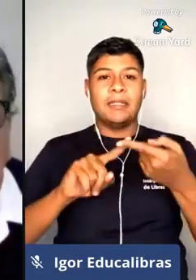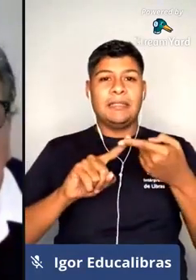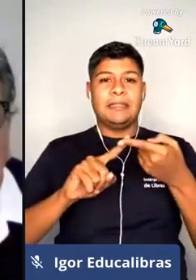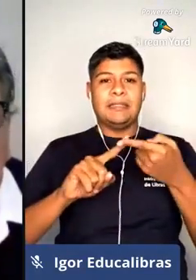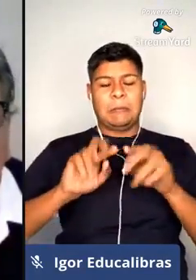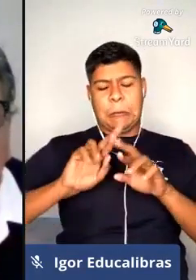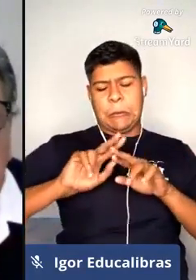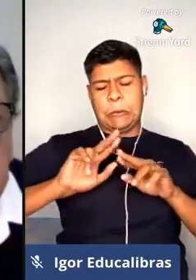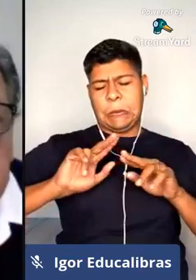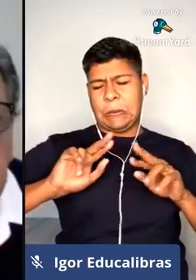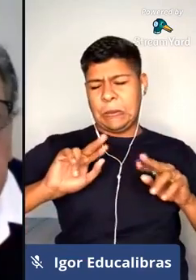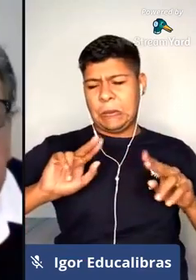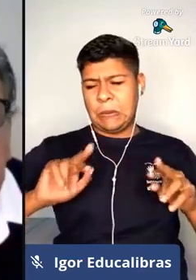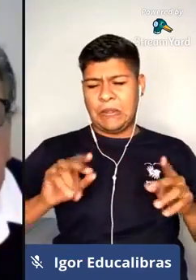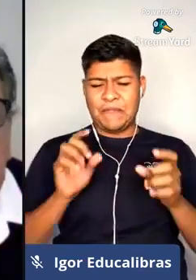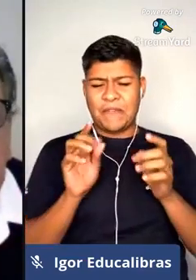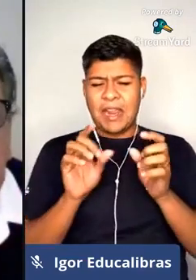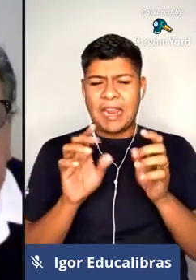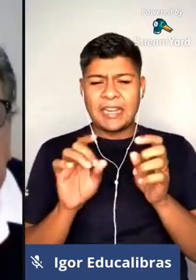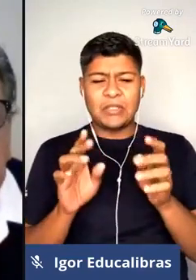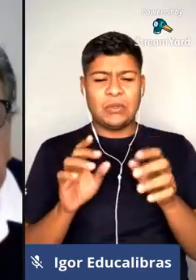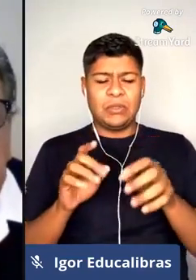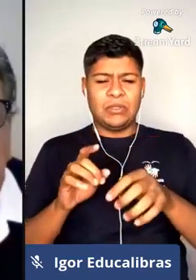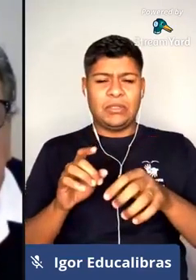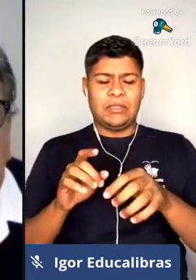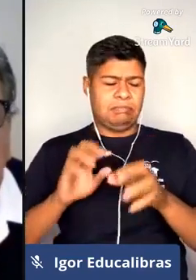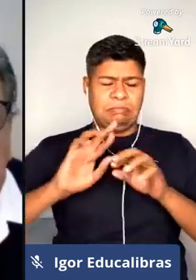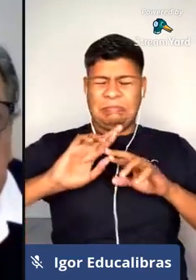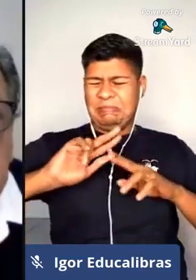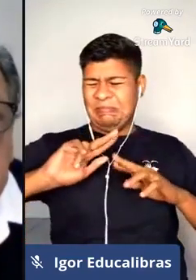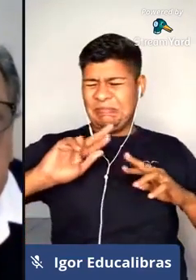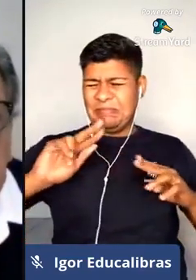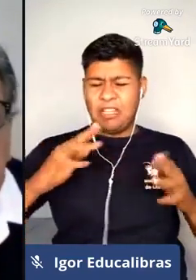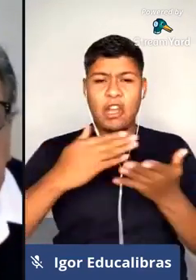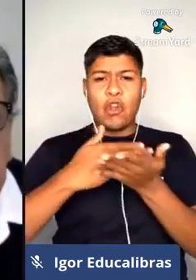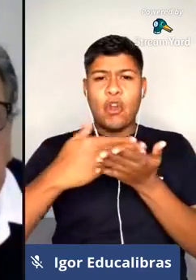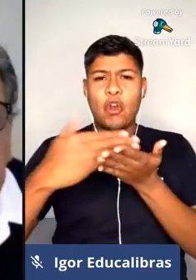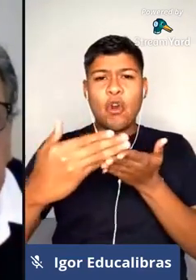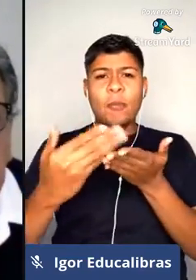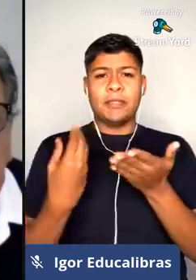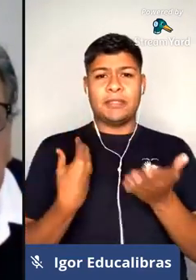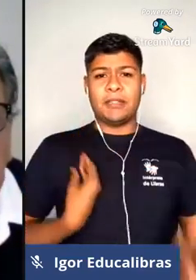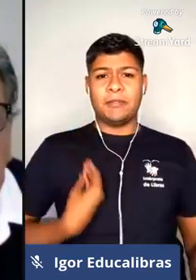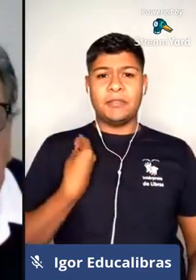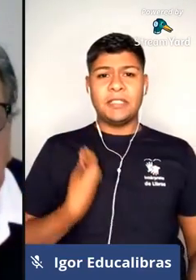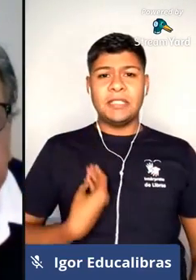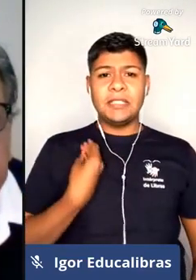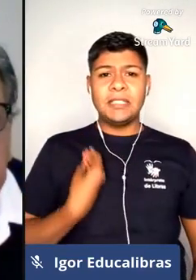frigorífico, comércio de joalheria, né? No início de minha carreira